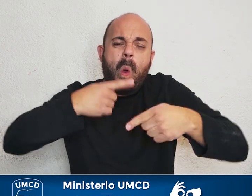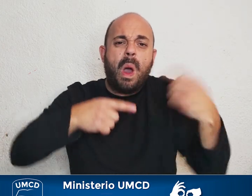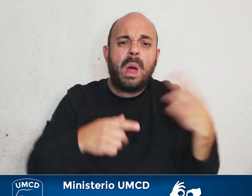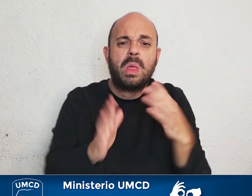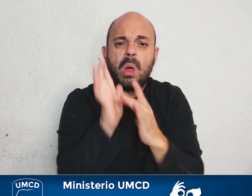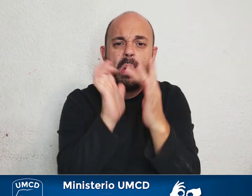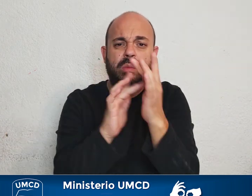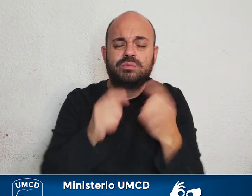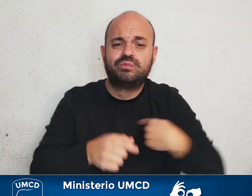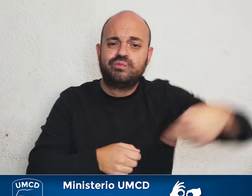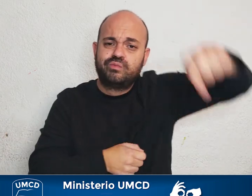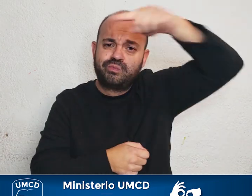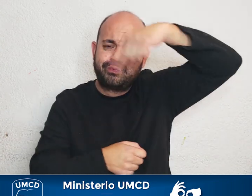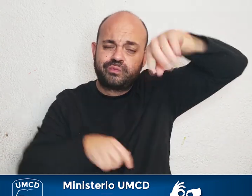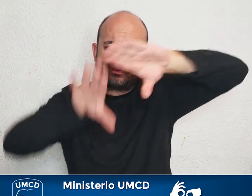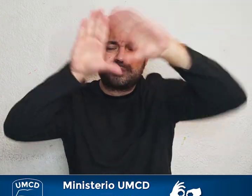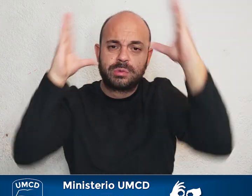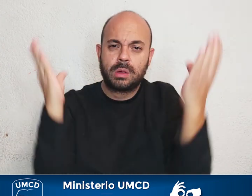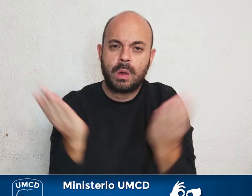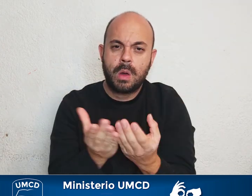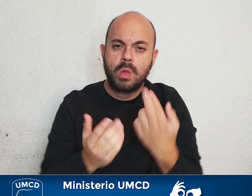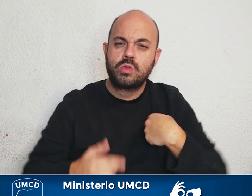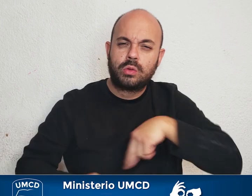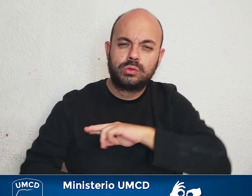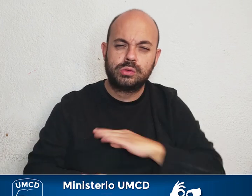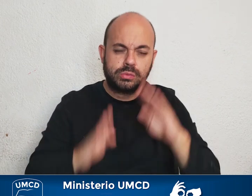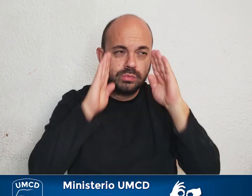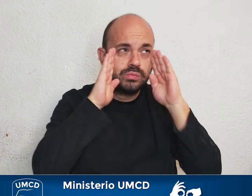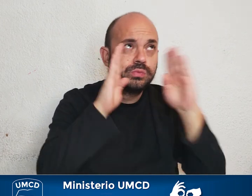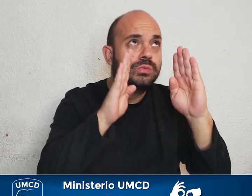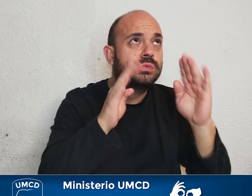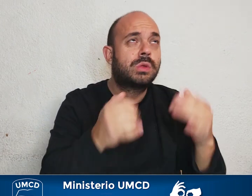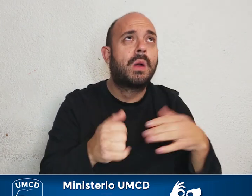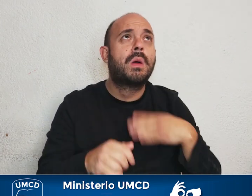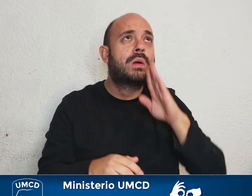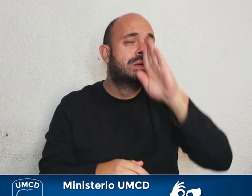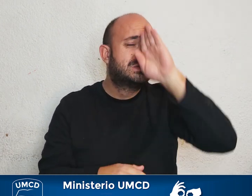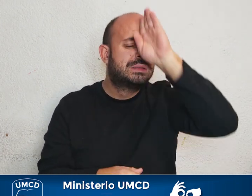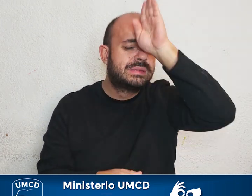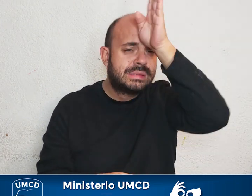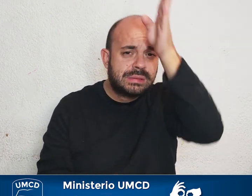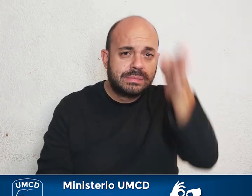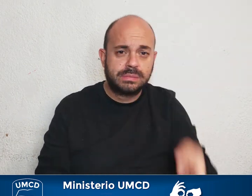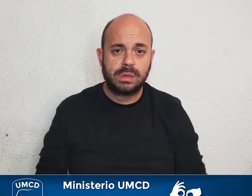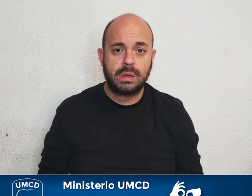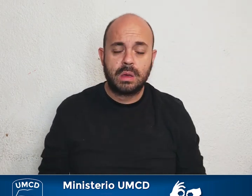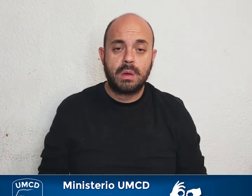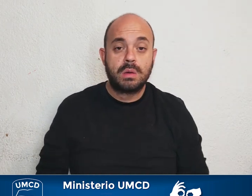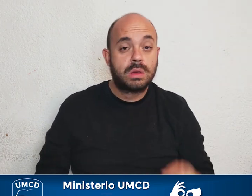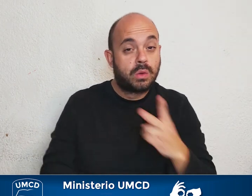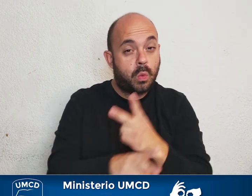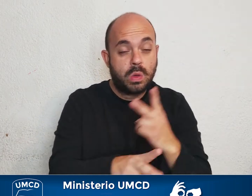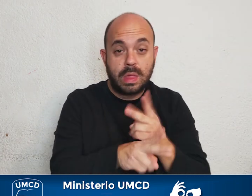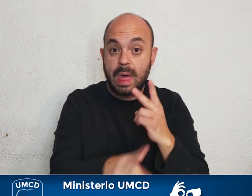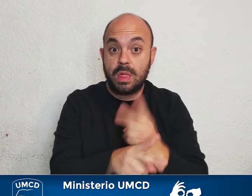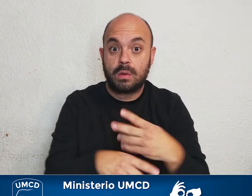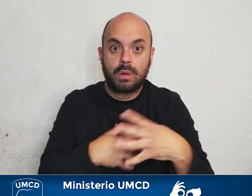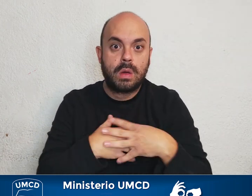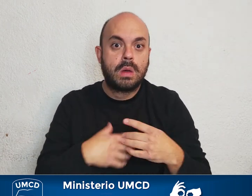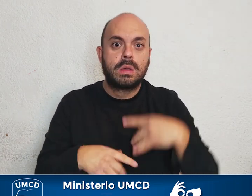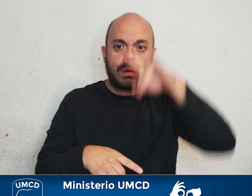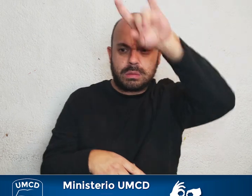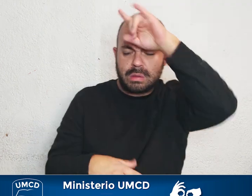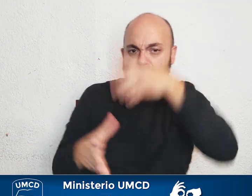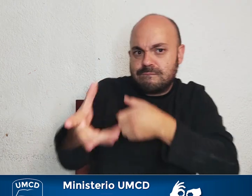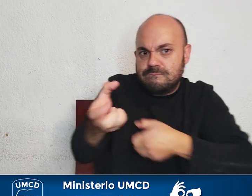cierta: nosotros tenemos que mientras tanto estar atentos para no caer en desgracia o en vivir en pecado para cuando